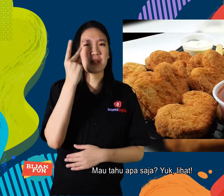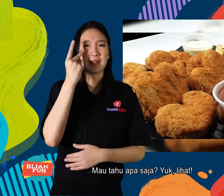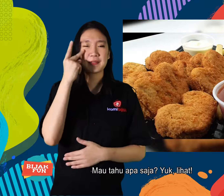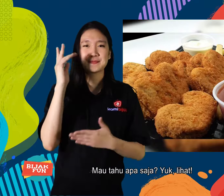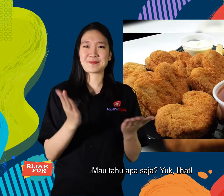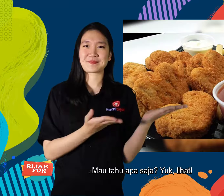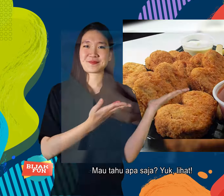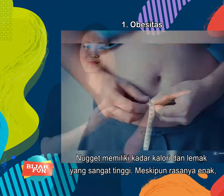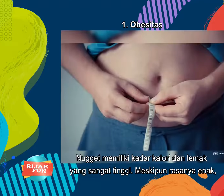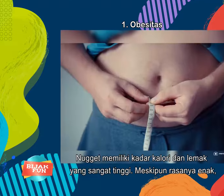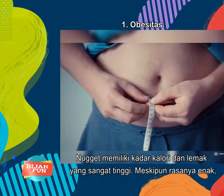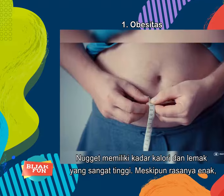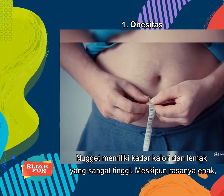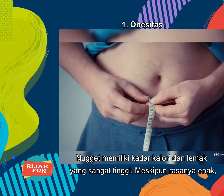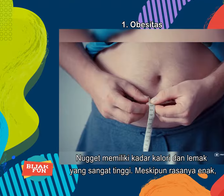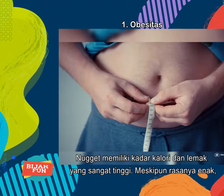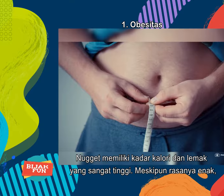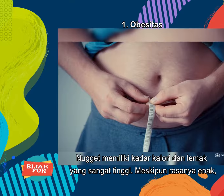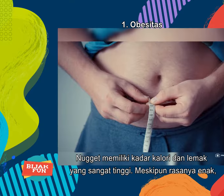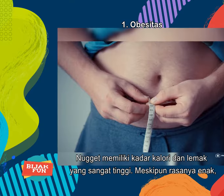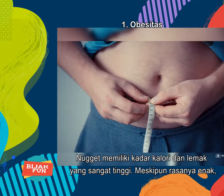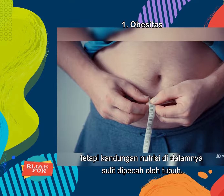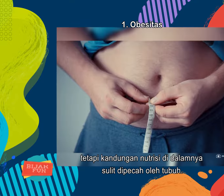lihat. Obesitas,